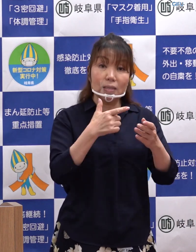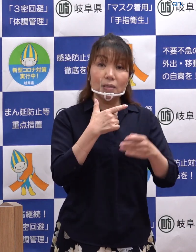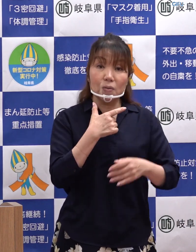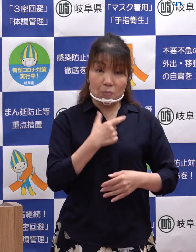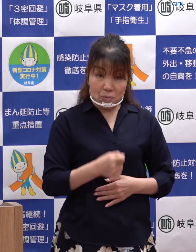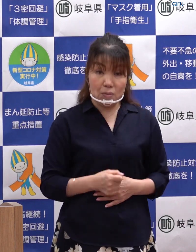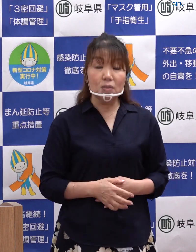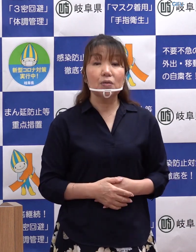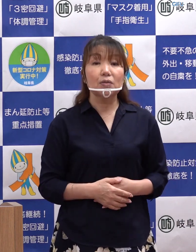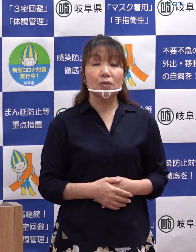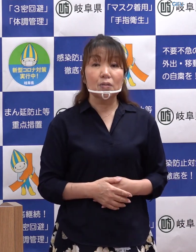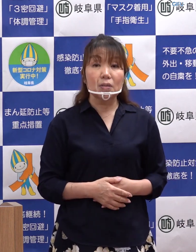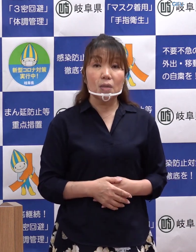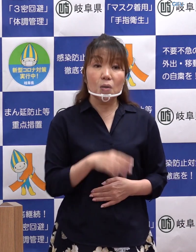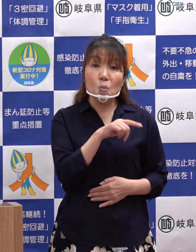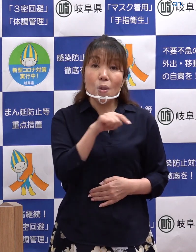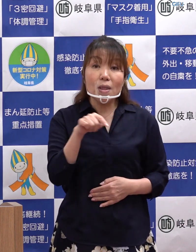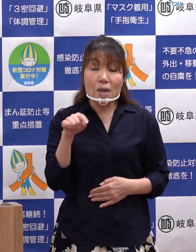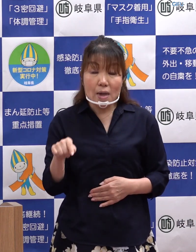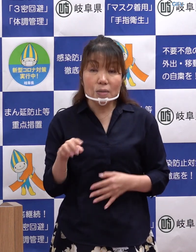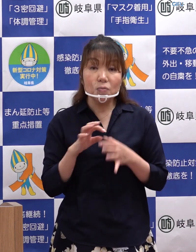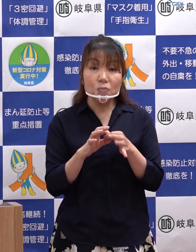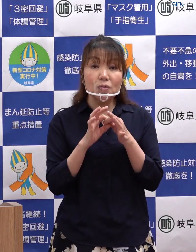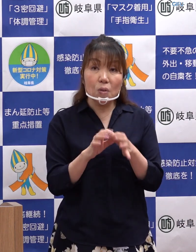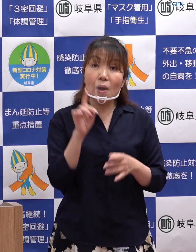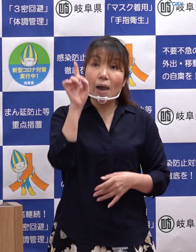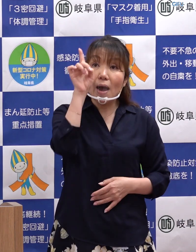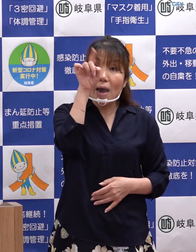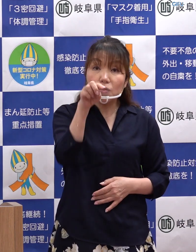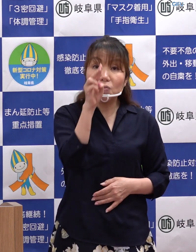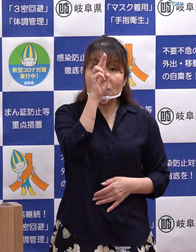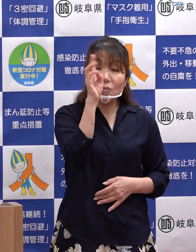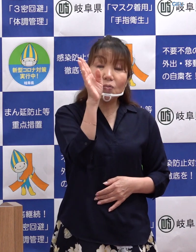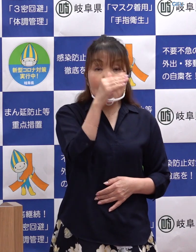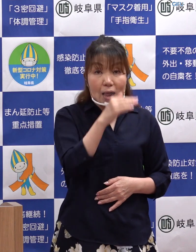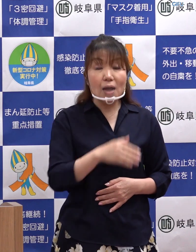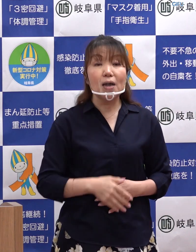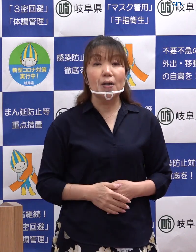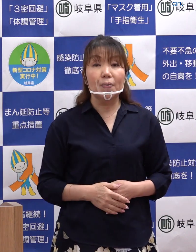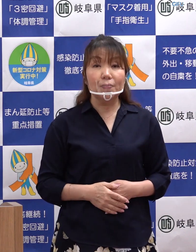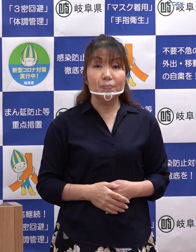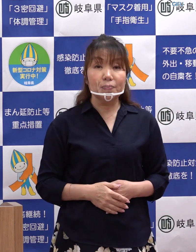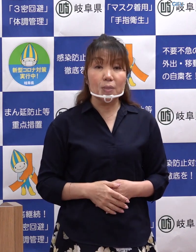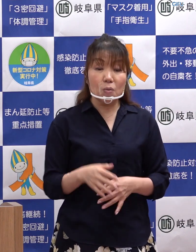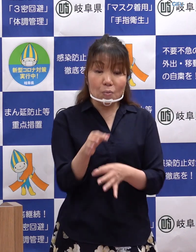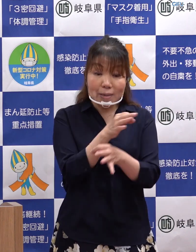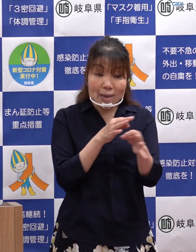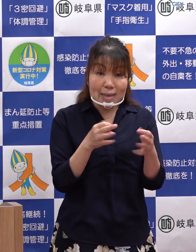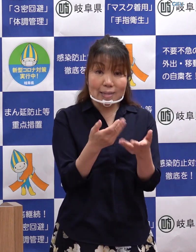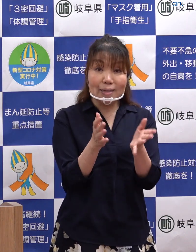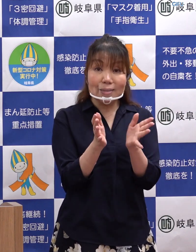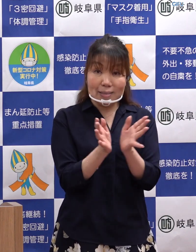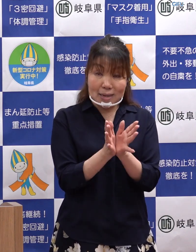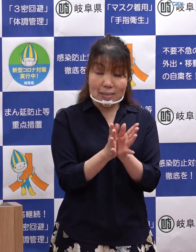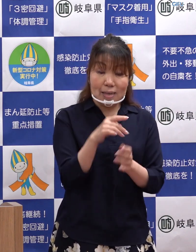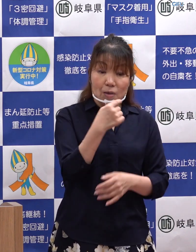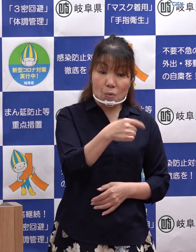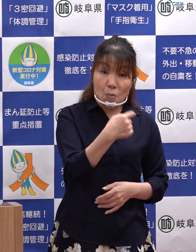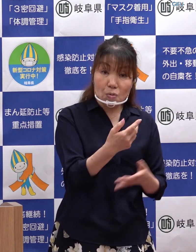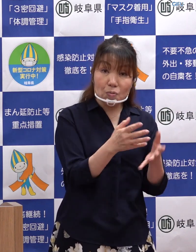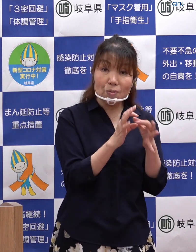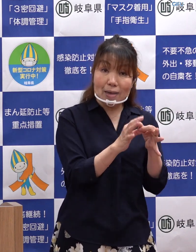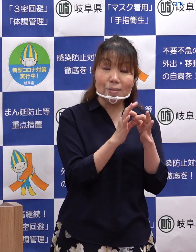っております。で、これらにつきましては、明日午後ですね、各経済団体、あるいは教育関係、いろん